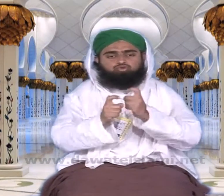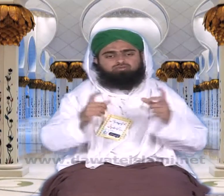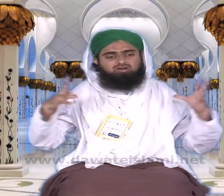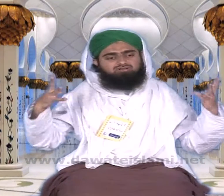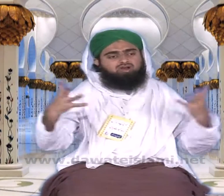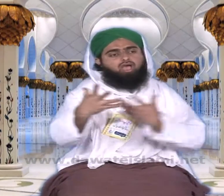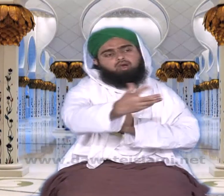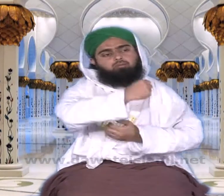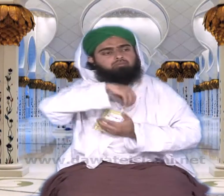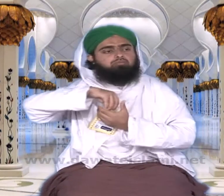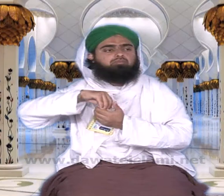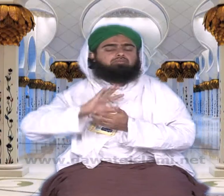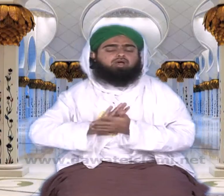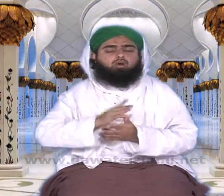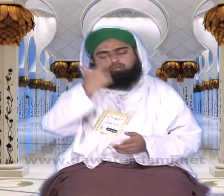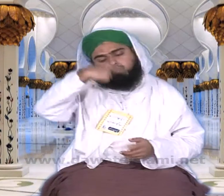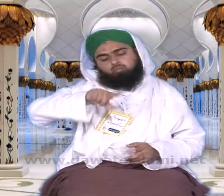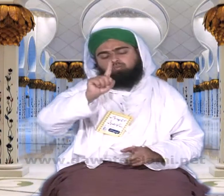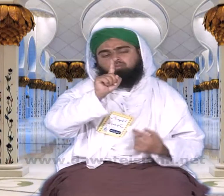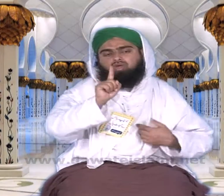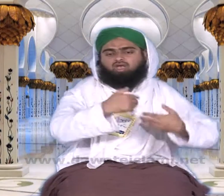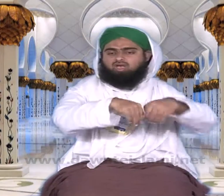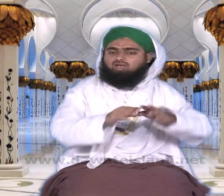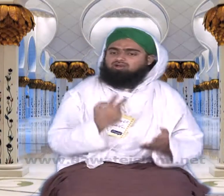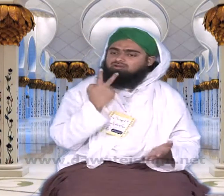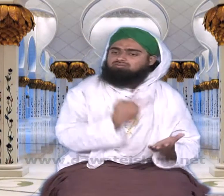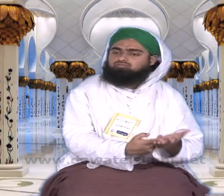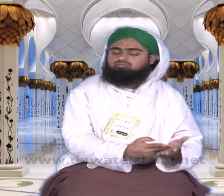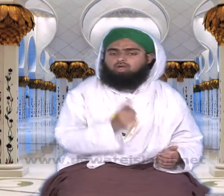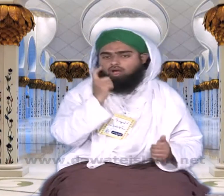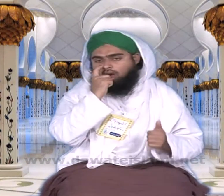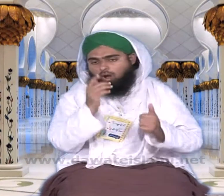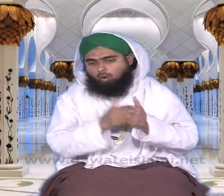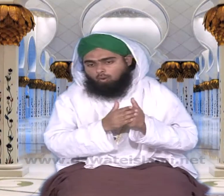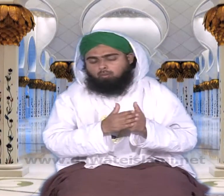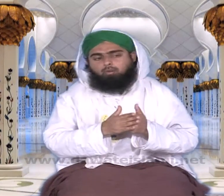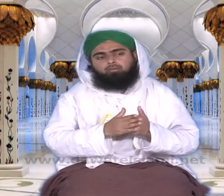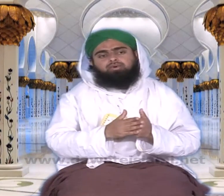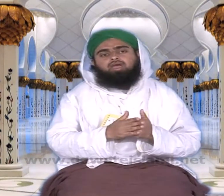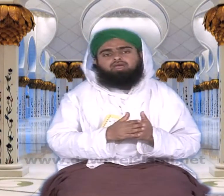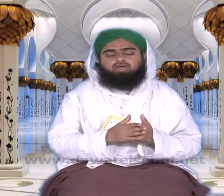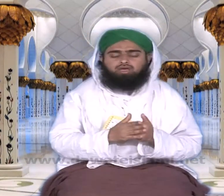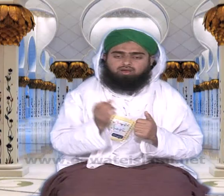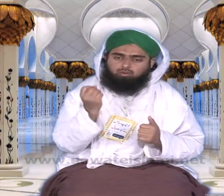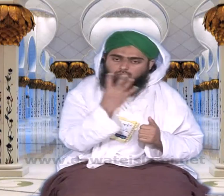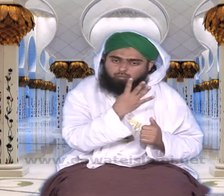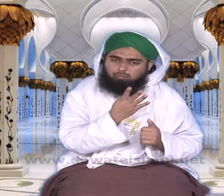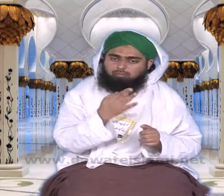لے اس کے دشمن اس میں آباد ہو گئے اس کے لئے کچھ بھی لڑا اس کی بیویوں نے عزت گزاری دوسروں سے